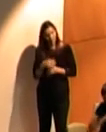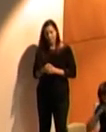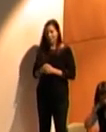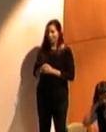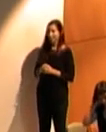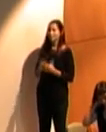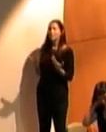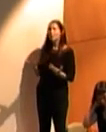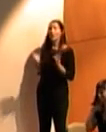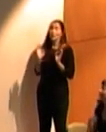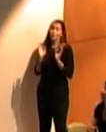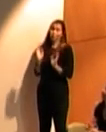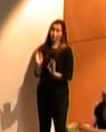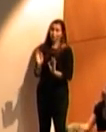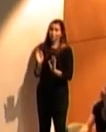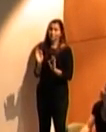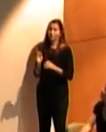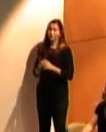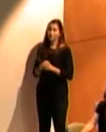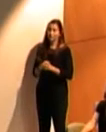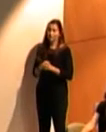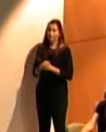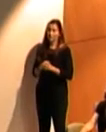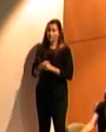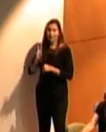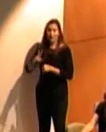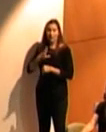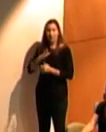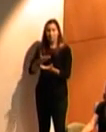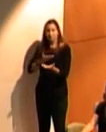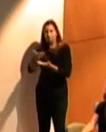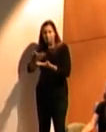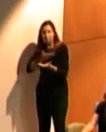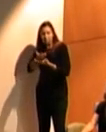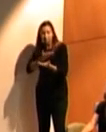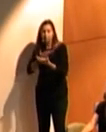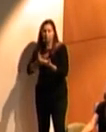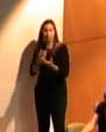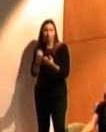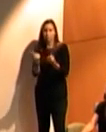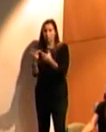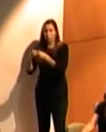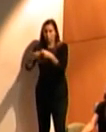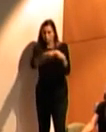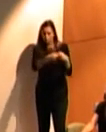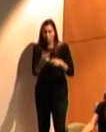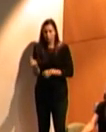Alors, c'est vrai qu'il y a eu tout un travail d'aller-retour et d'échange avec différentes structures.